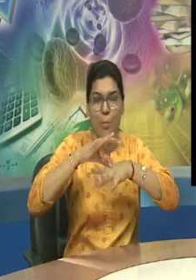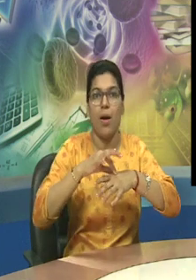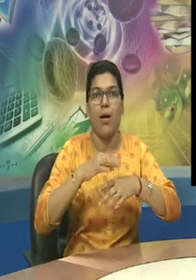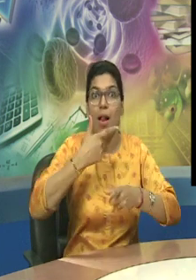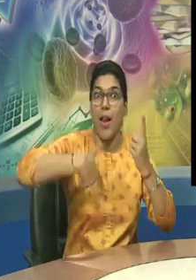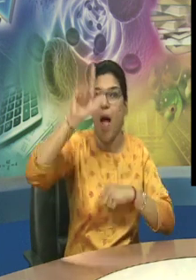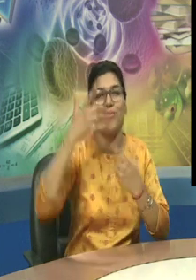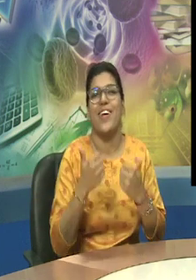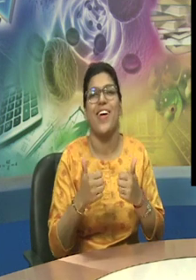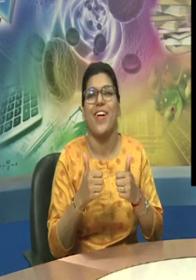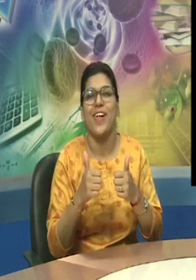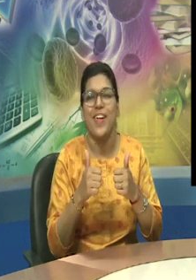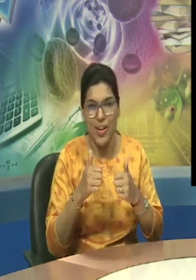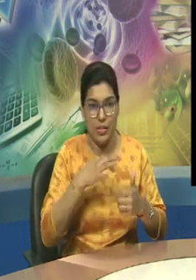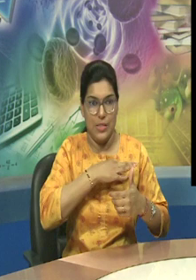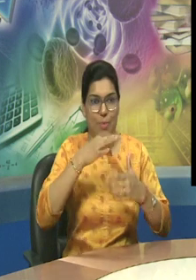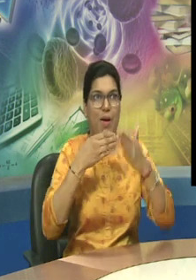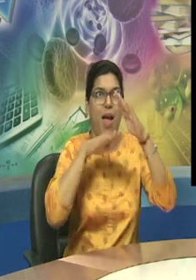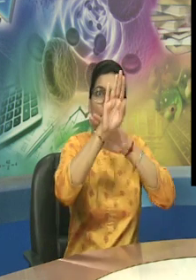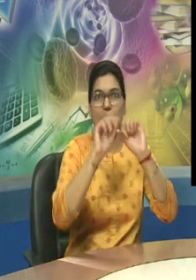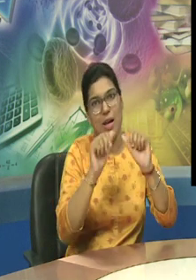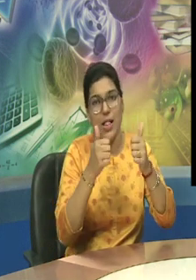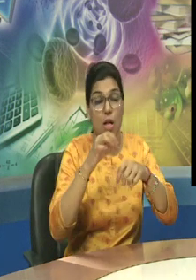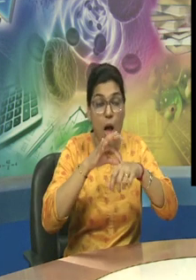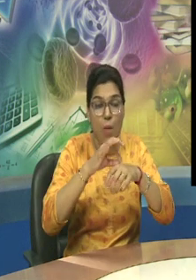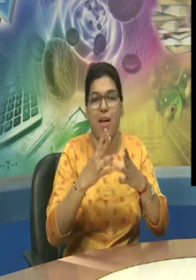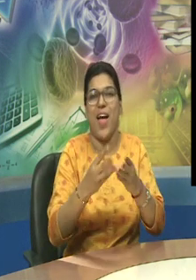सारहीन प्रतीत होने लगा है।